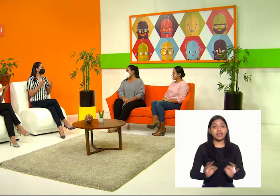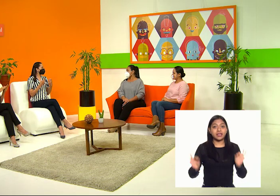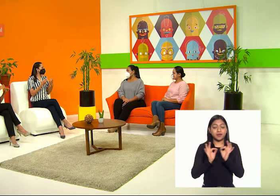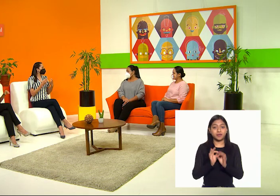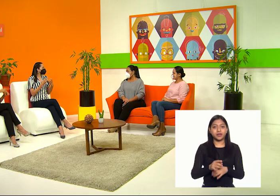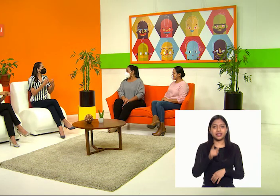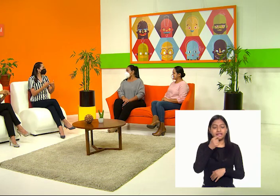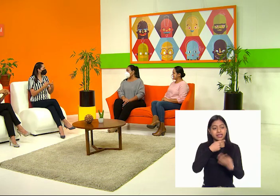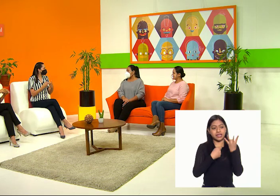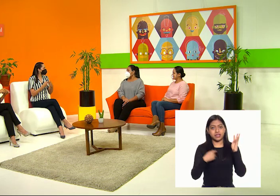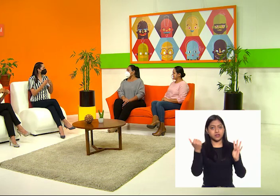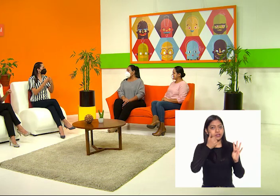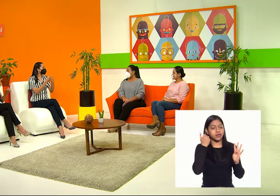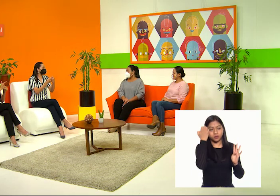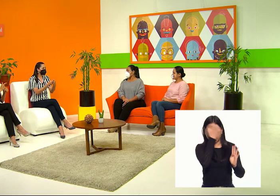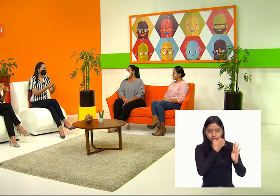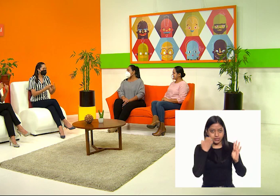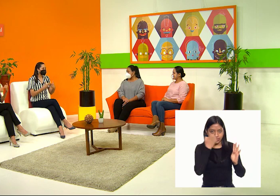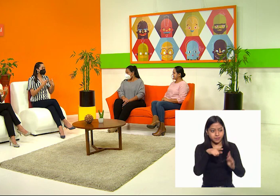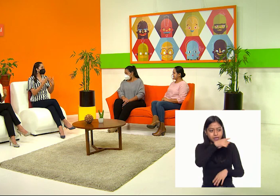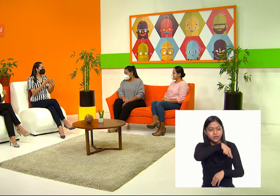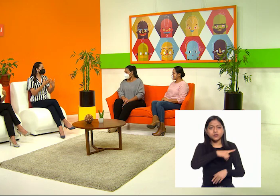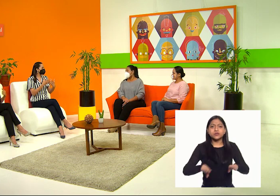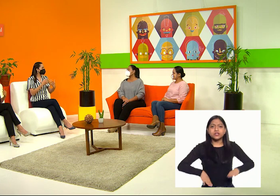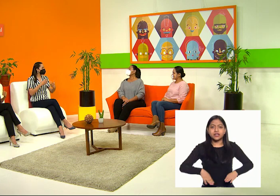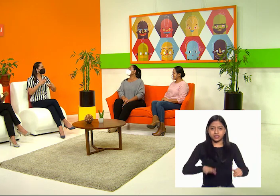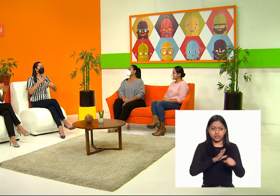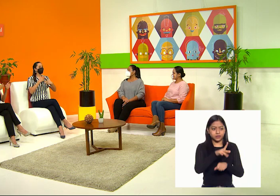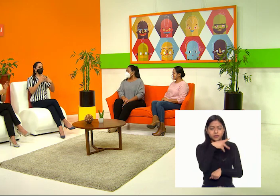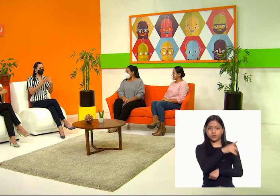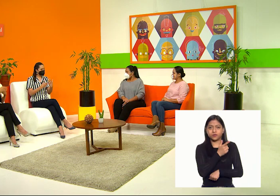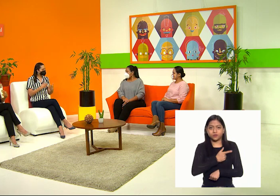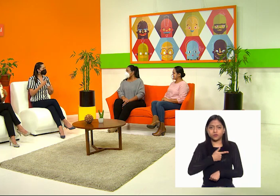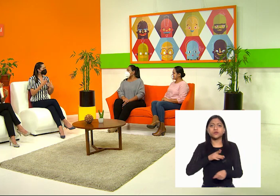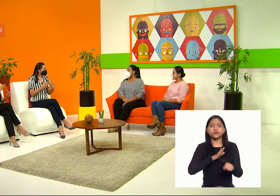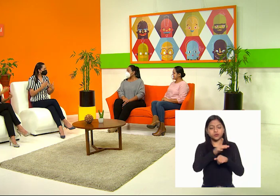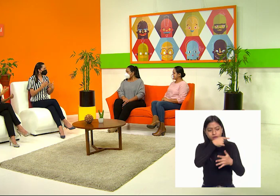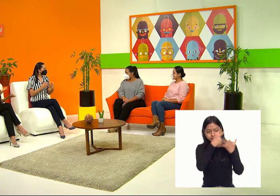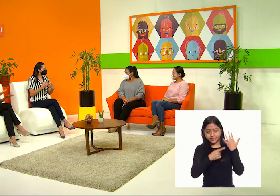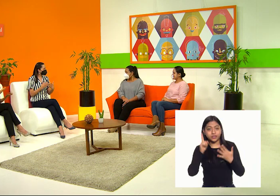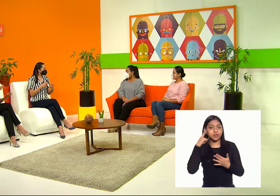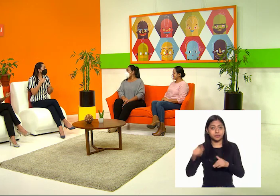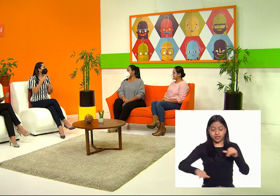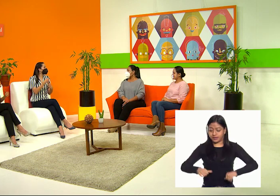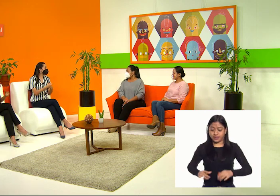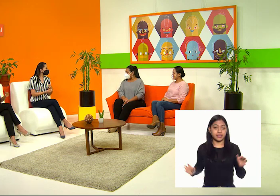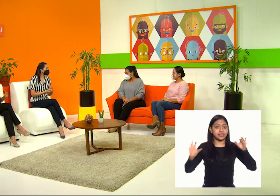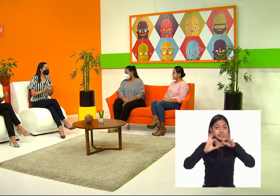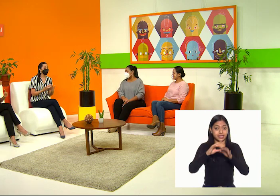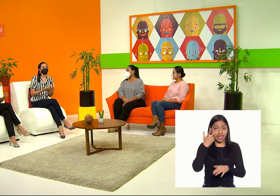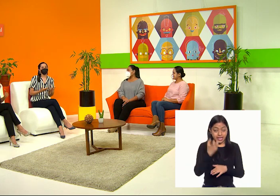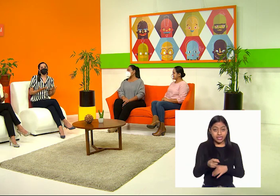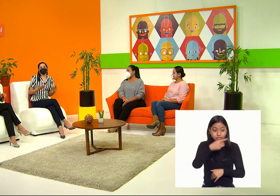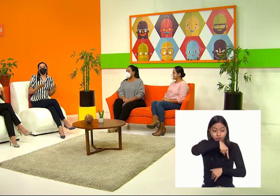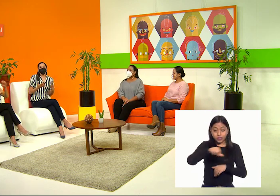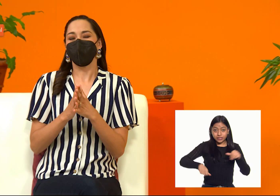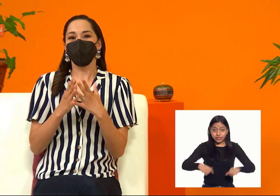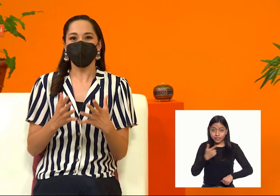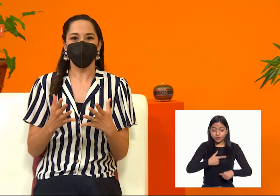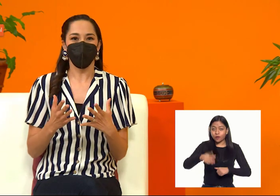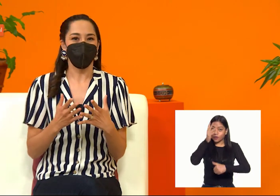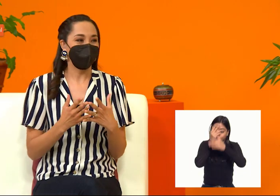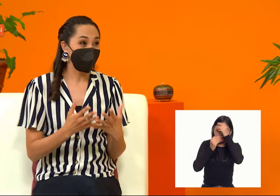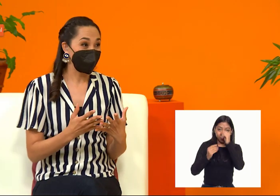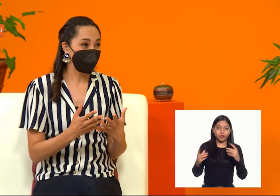encontrar qué cosas les interesan, les llaman la atención, porque mientras van haciendo eso, van aprendiendo. Así es.